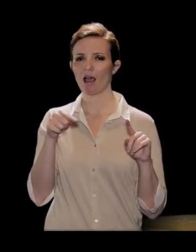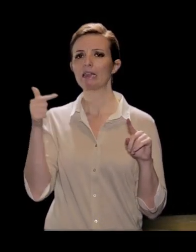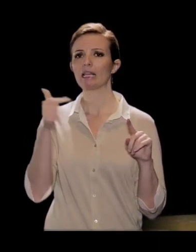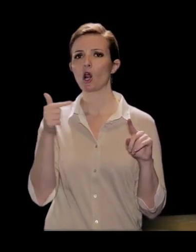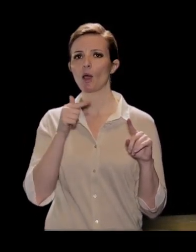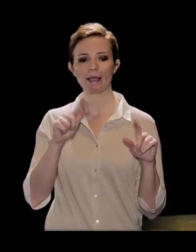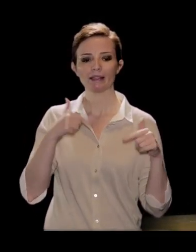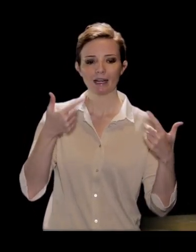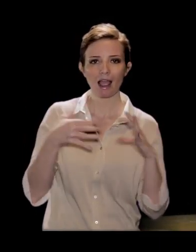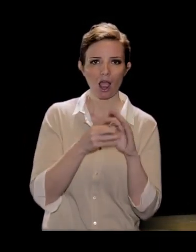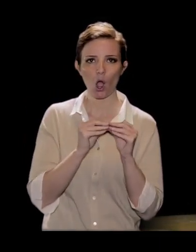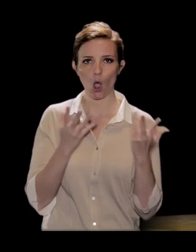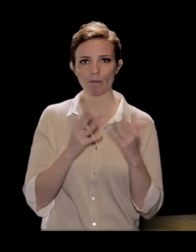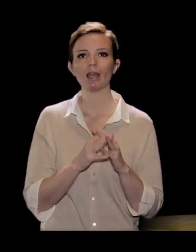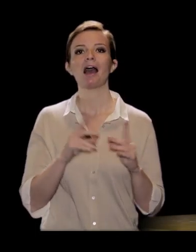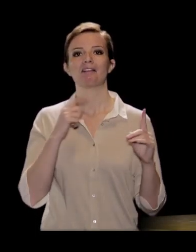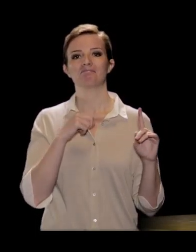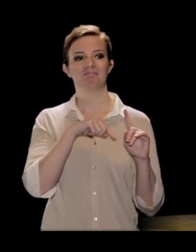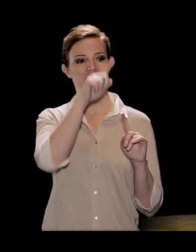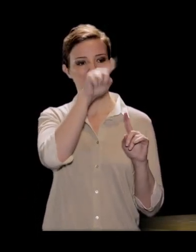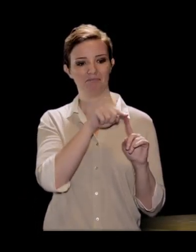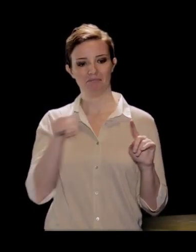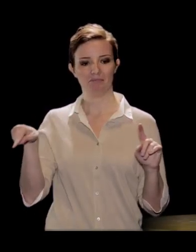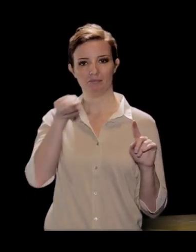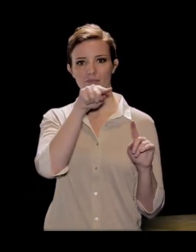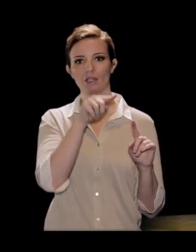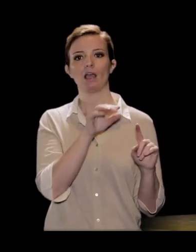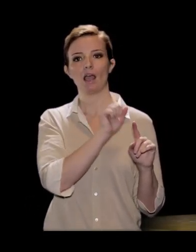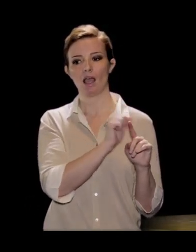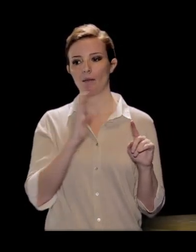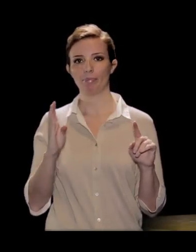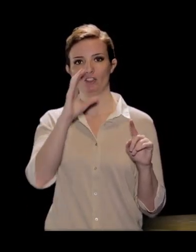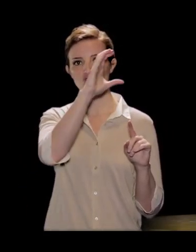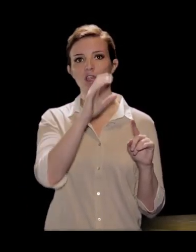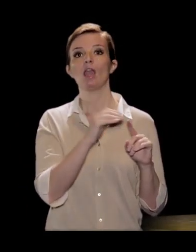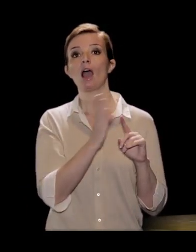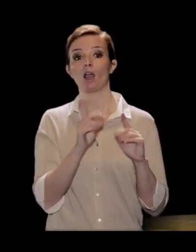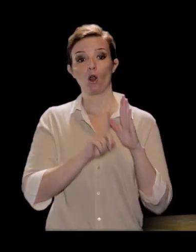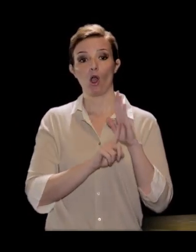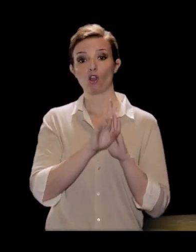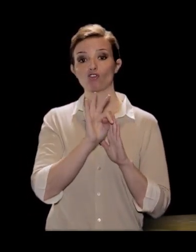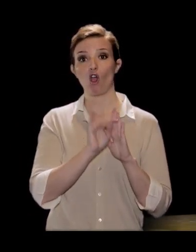rectangle A, B, C, and A, the angle beta